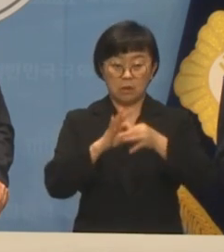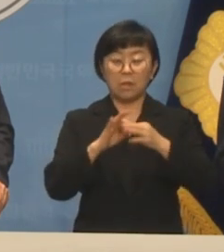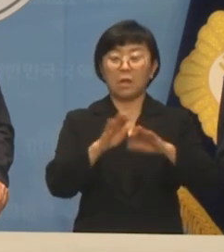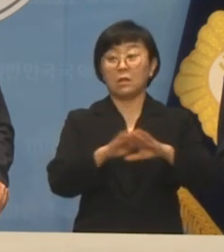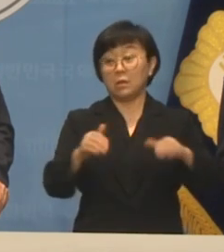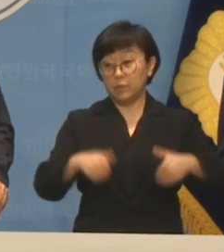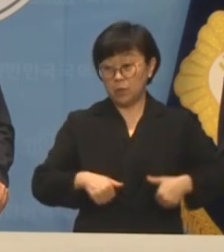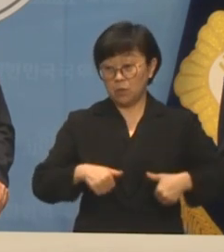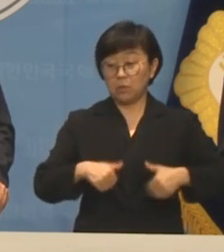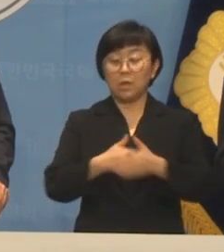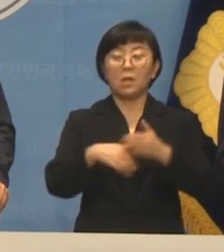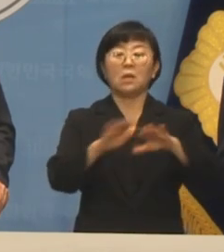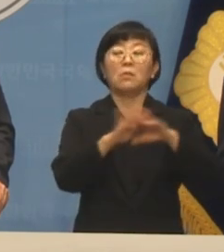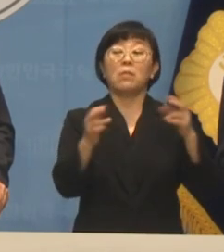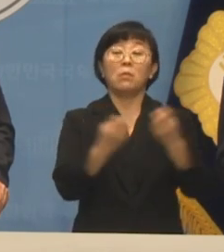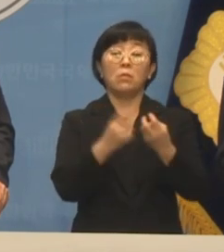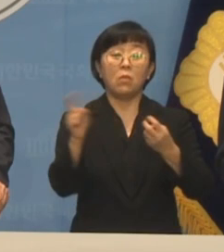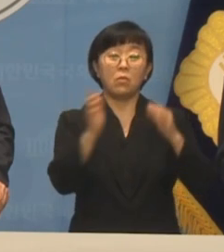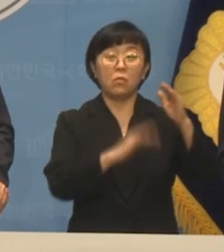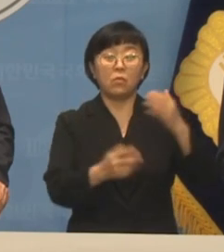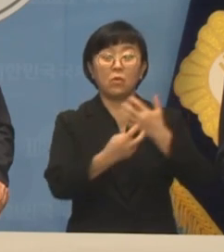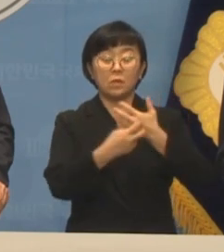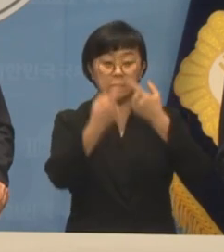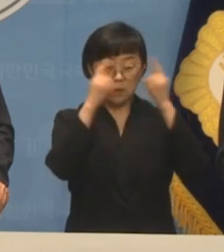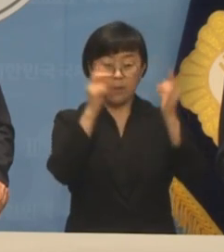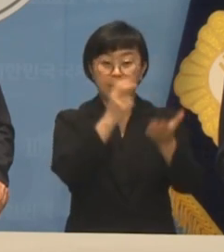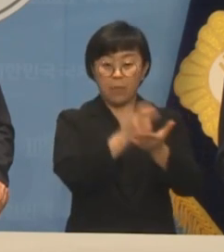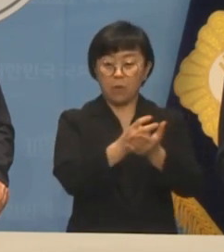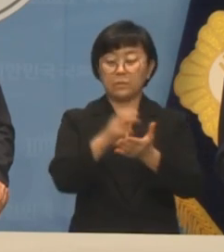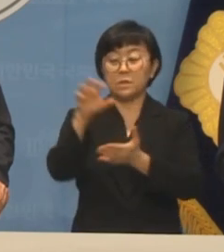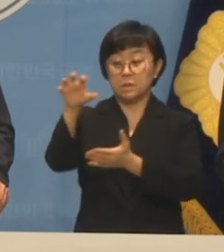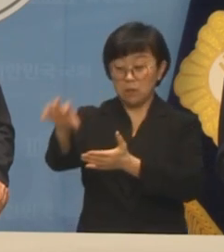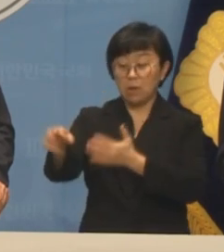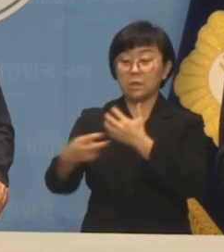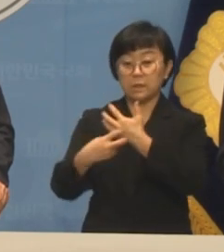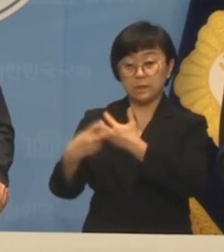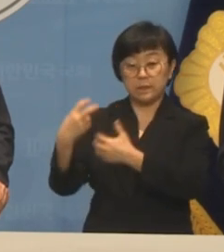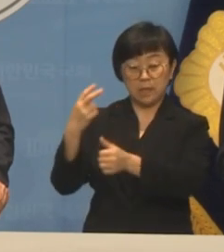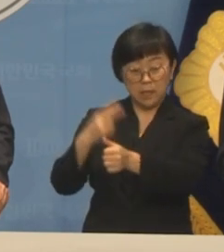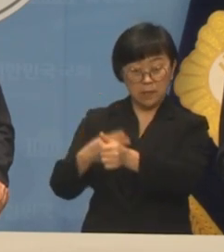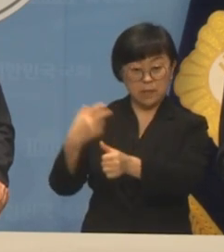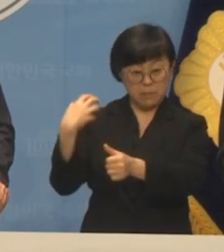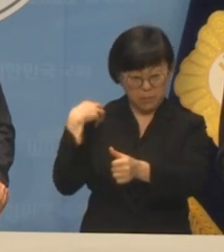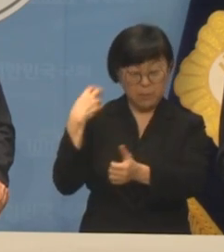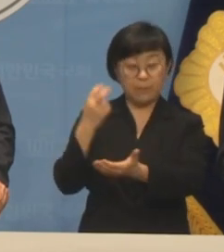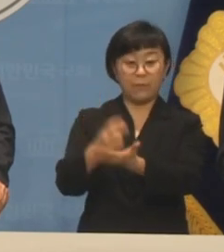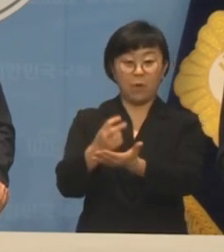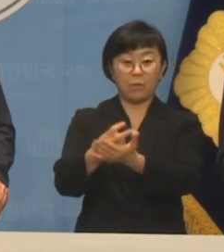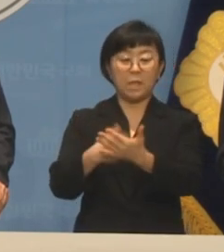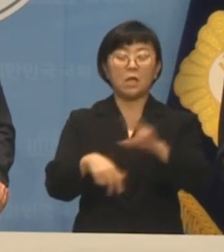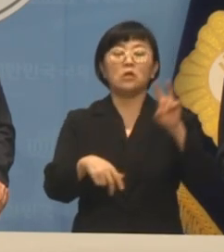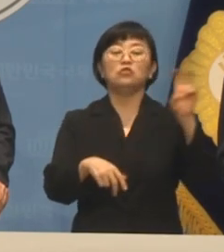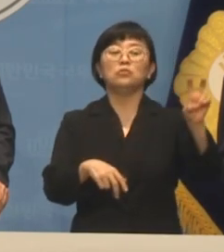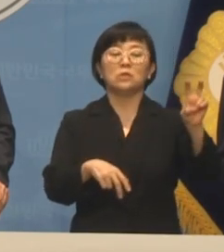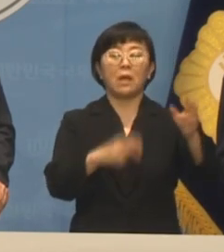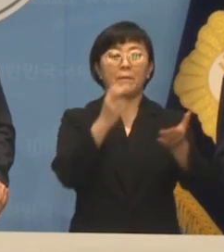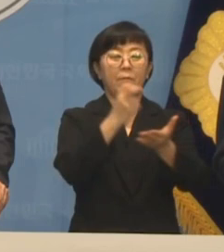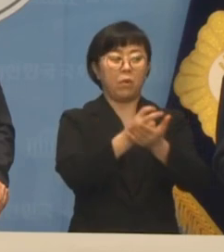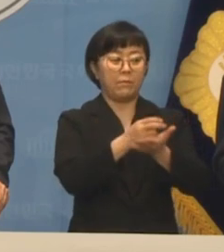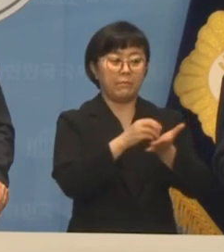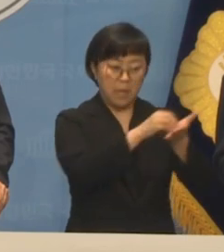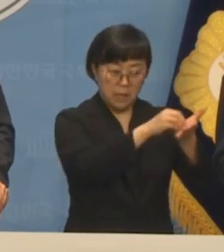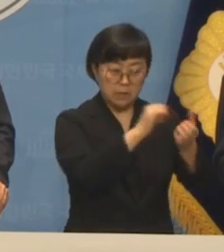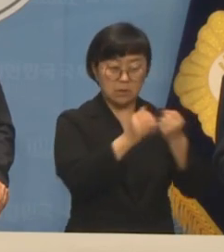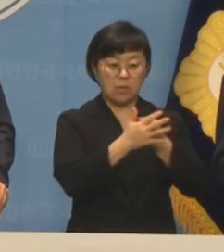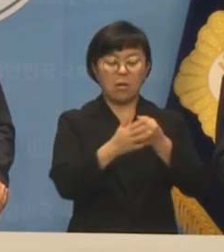그 대안으로서 공공의대법과 지역의사제법이 이번 국회만 해도 20개가 육박합니다. 여야